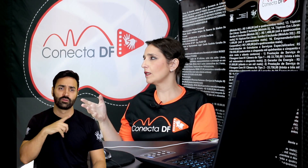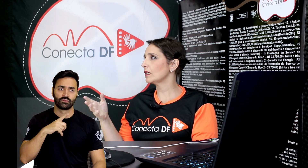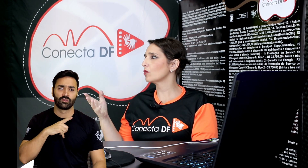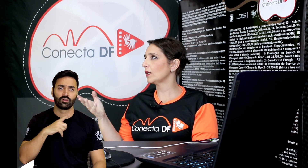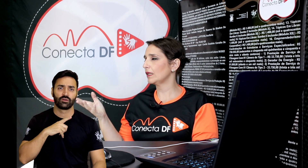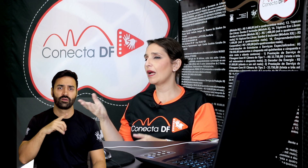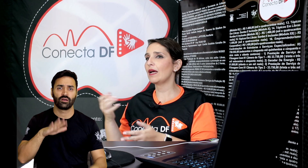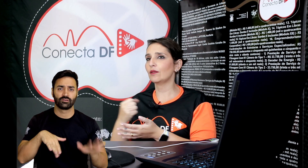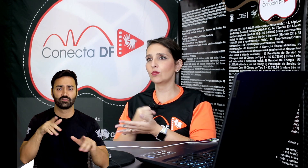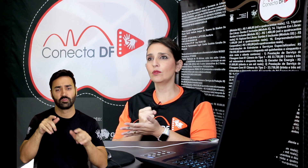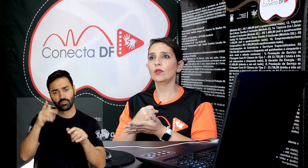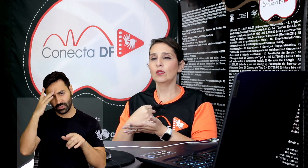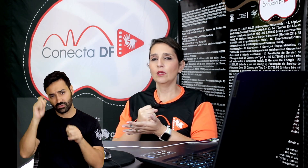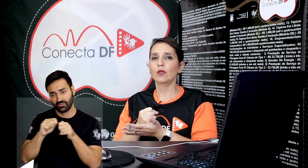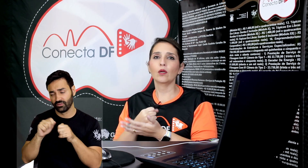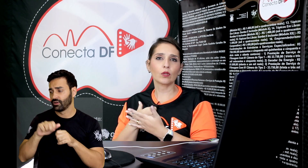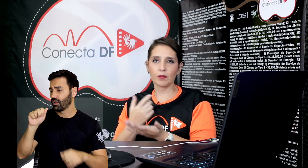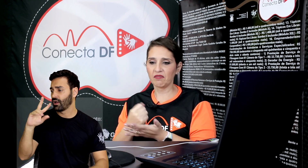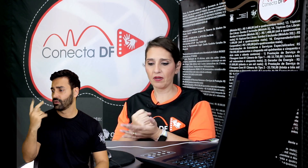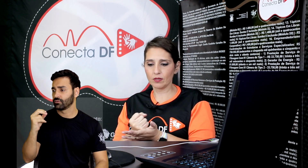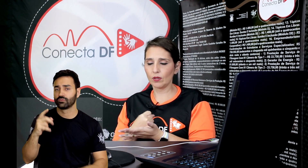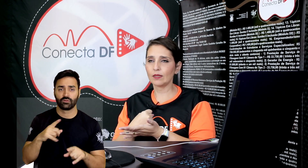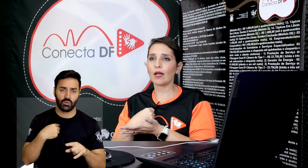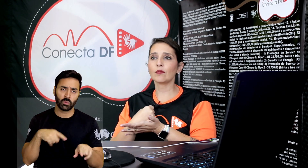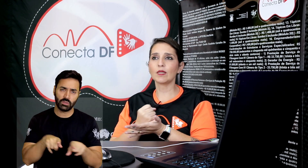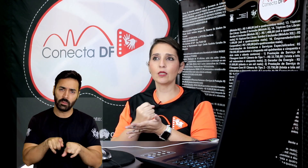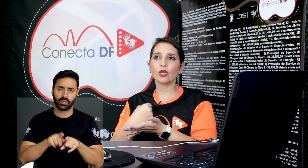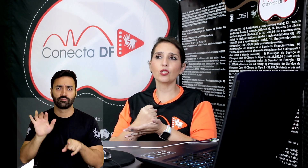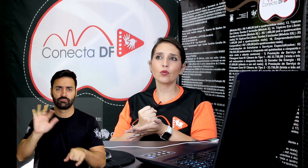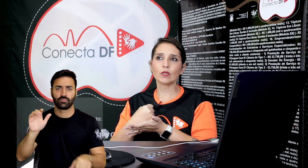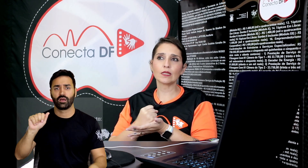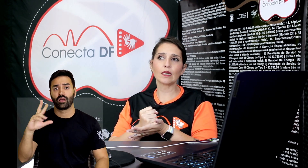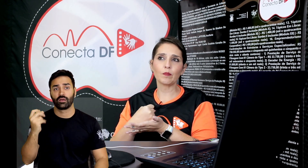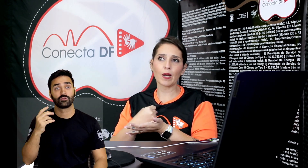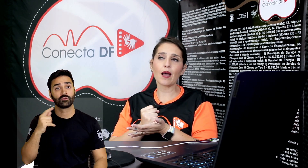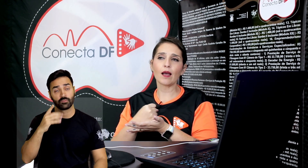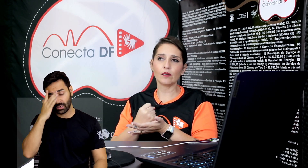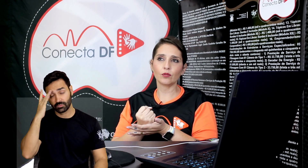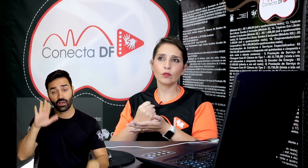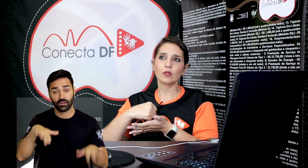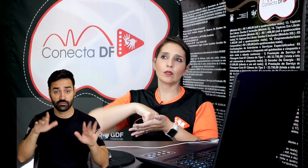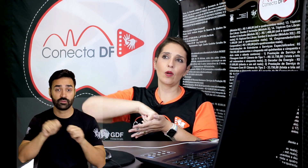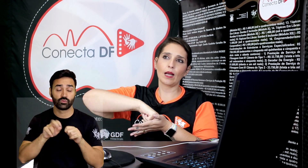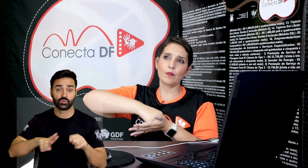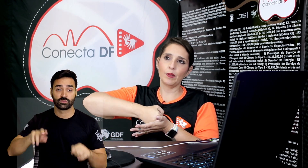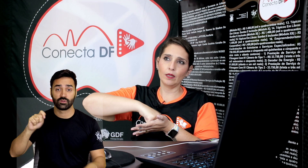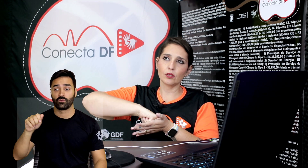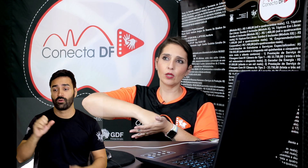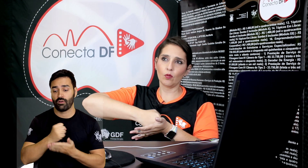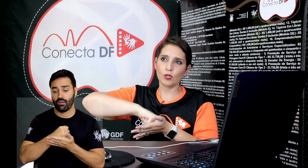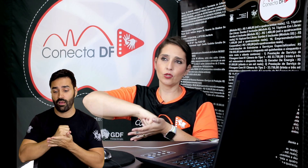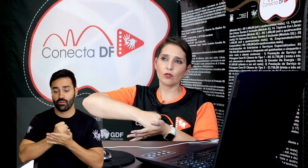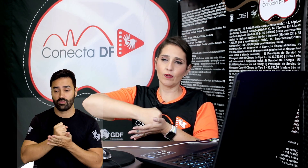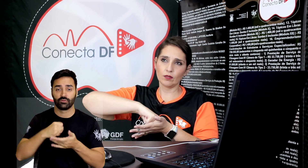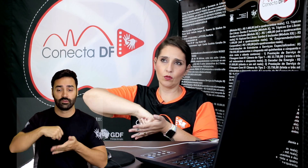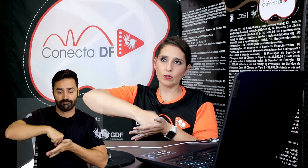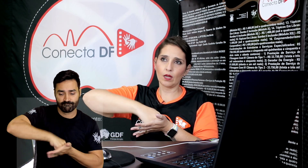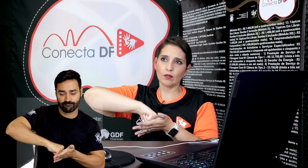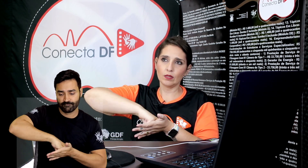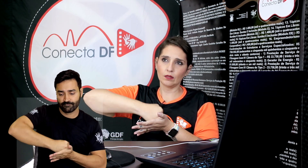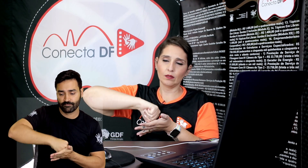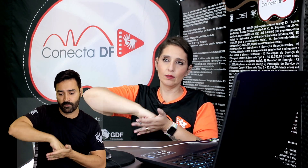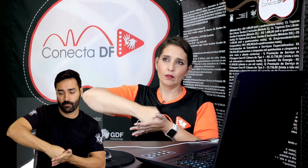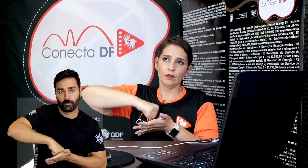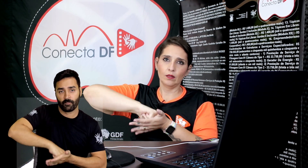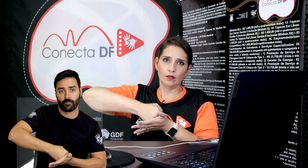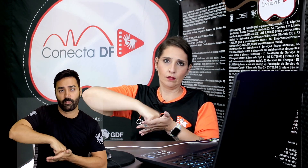gente fazer soletrado, eu também faço soletrado, mas tem gente que usa esse aqui para alho. Então, a caipirinha, geralmente, a gente faz o contrário,